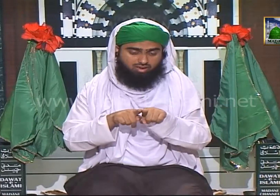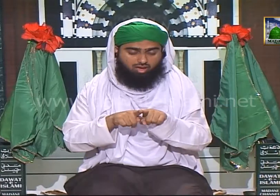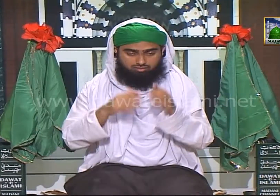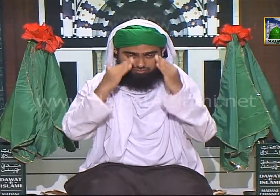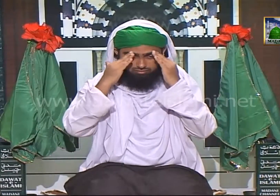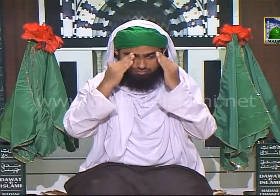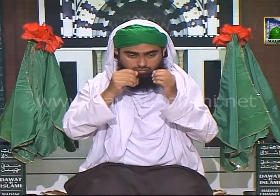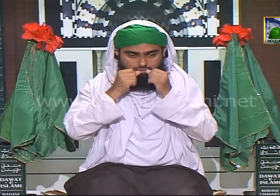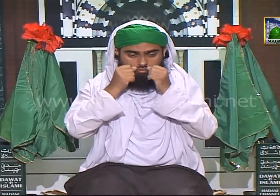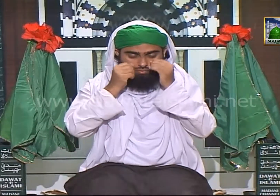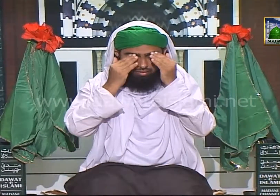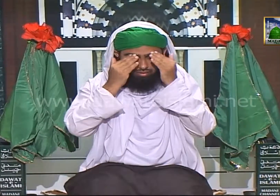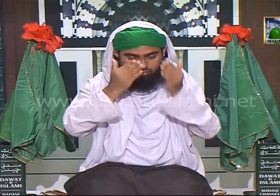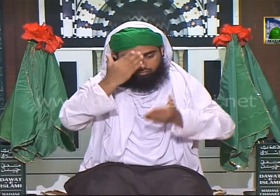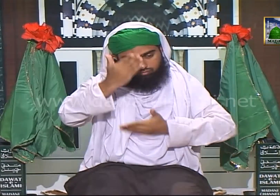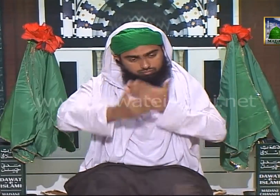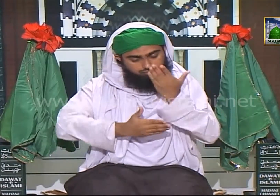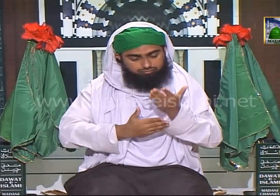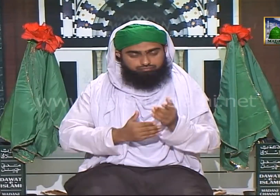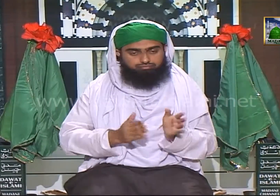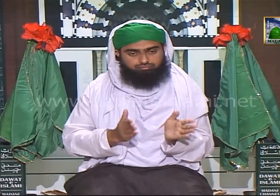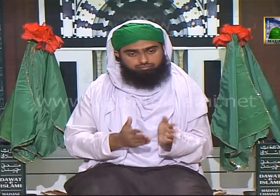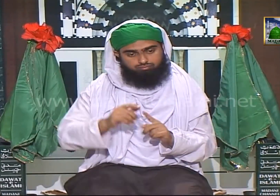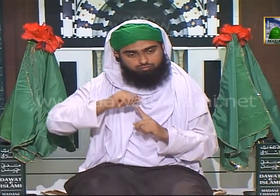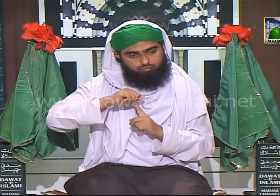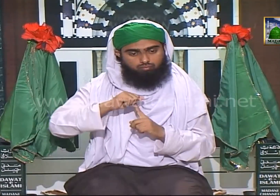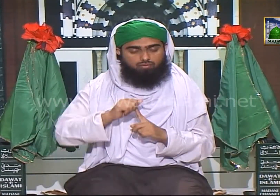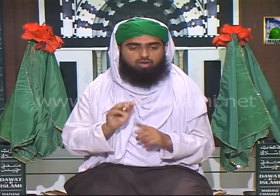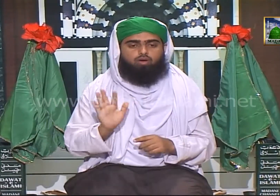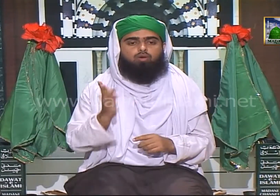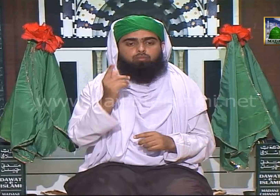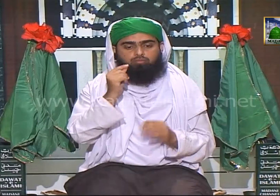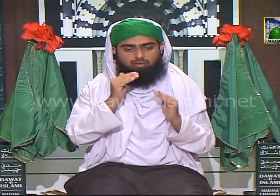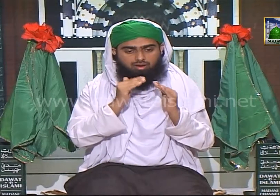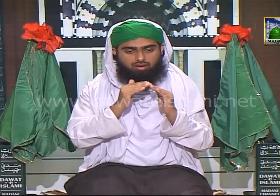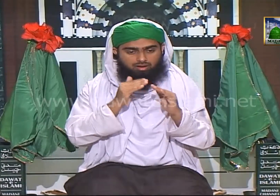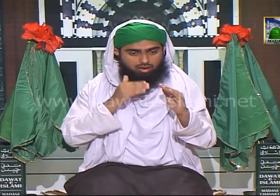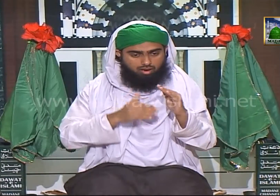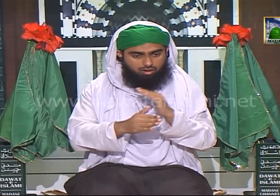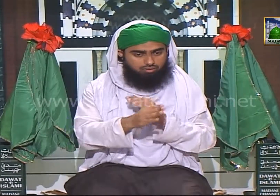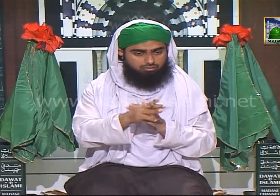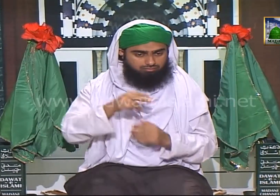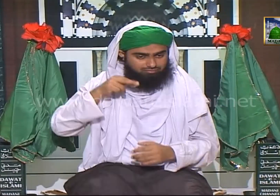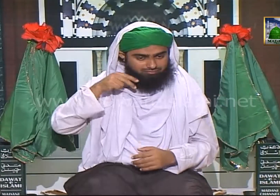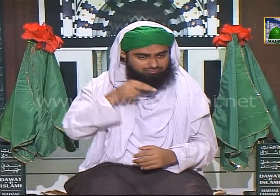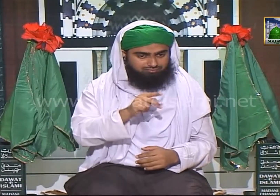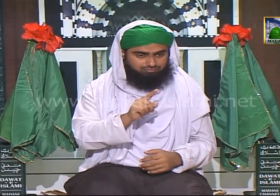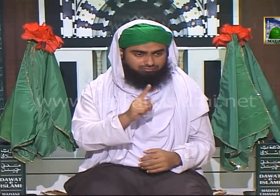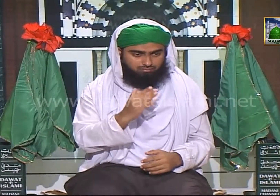بھی جب کبھی خالی گھر میں داخل ہوں تو روایتوں میں آتا ہے کہ جب بھی خالی گھر میں داخل ہوں تو وہاں سرکار کو سلام